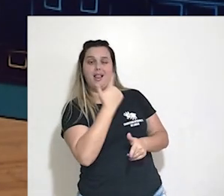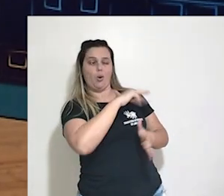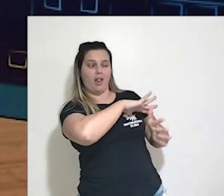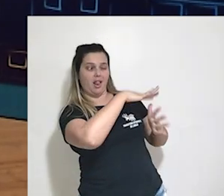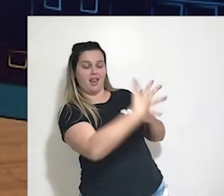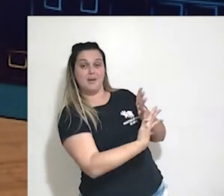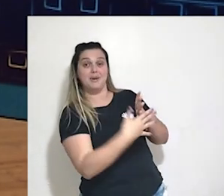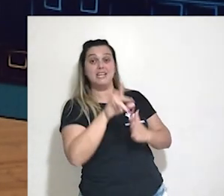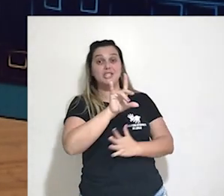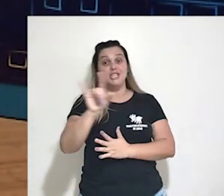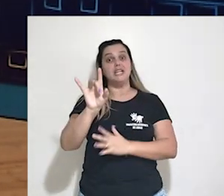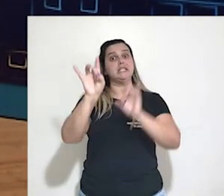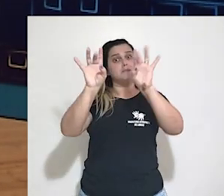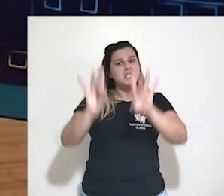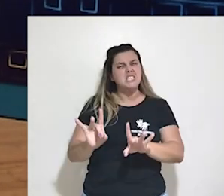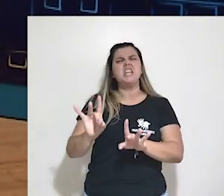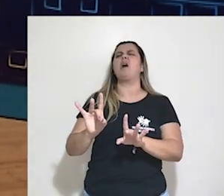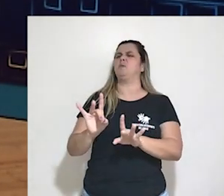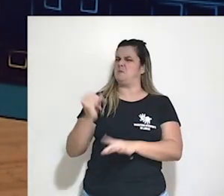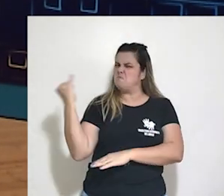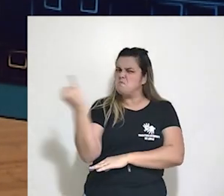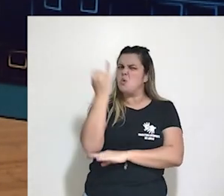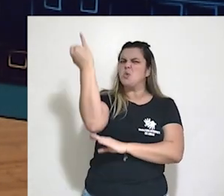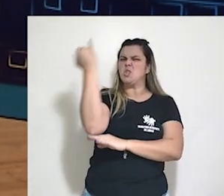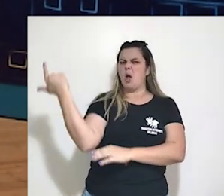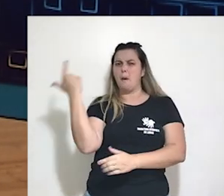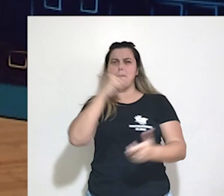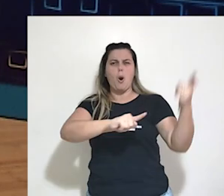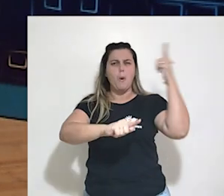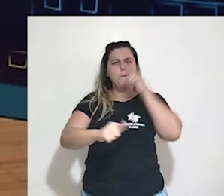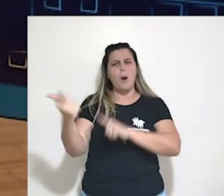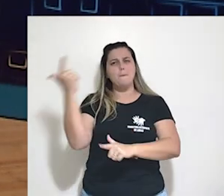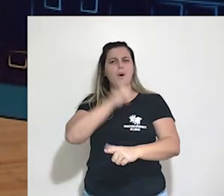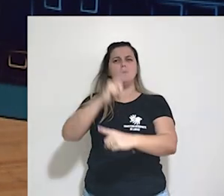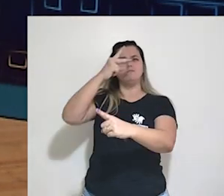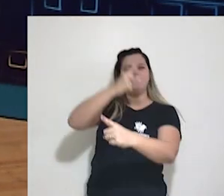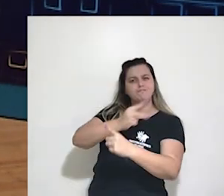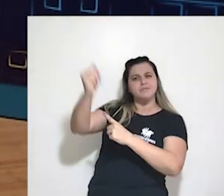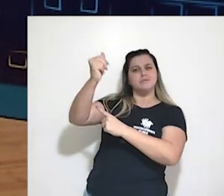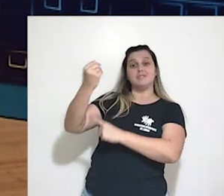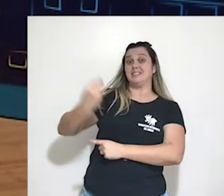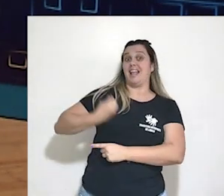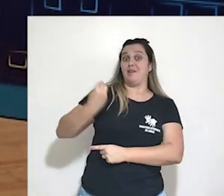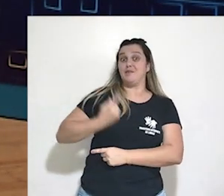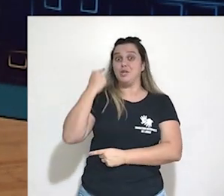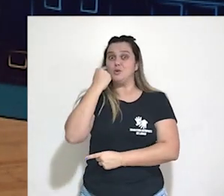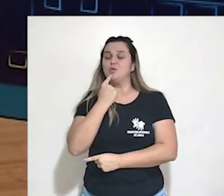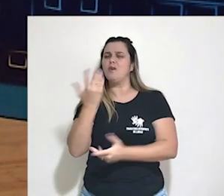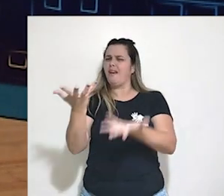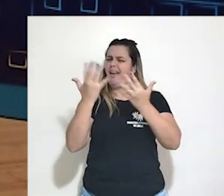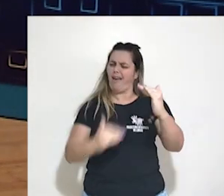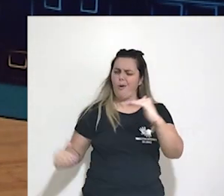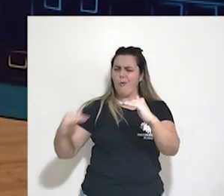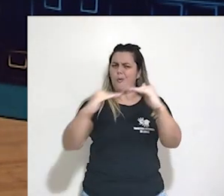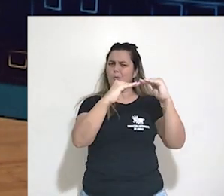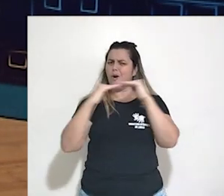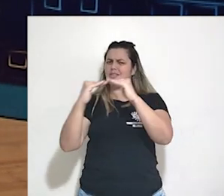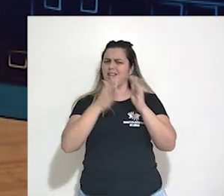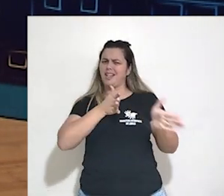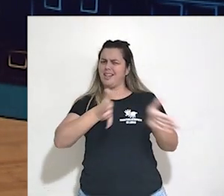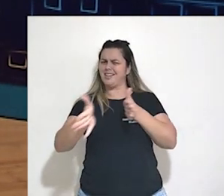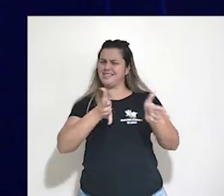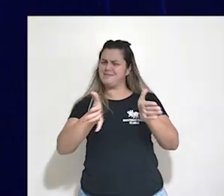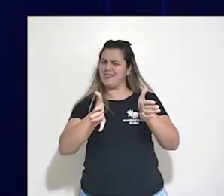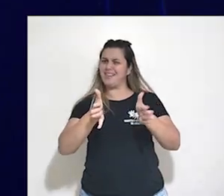Datas comemorativas com muito significado. São conquistas na vida de muitas pessoas que buscam por igualdade e